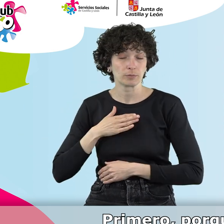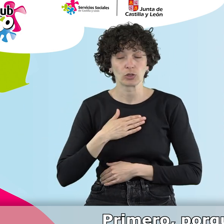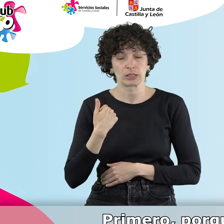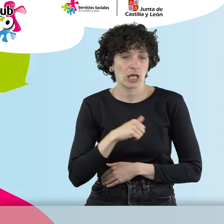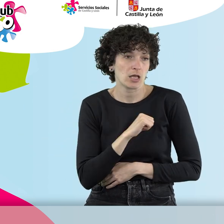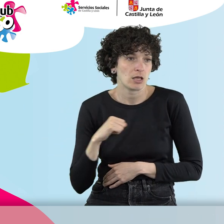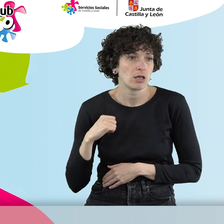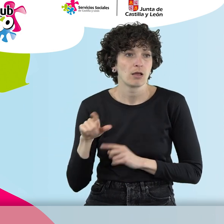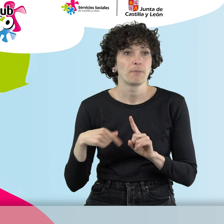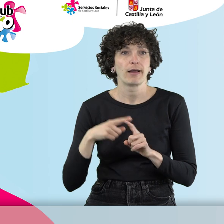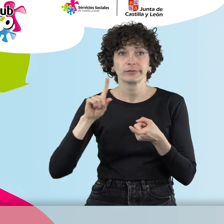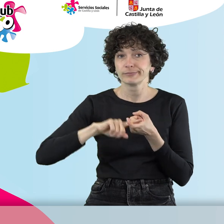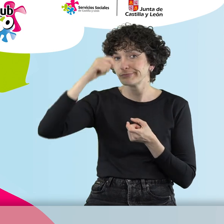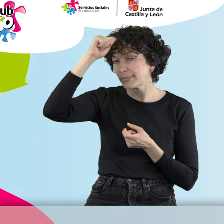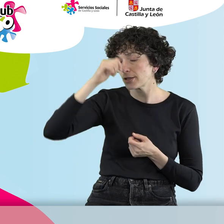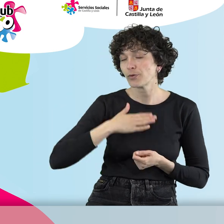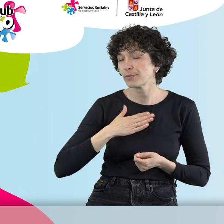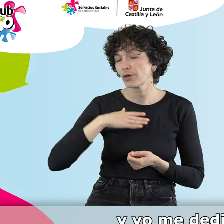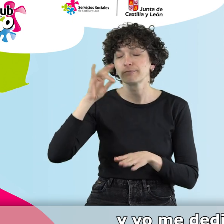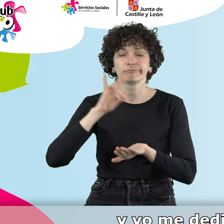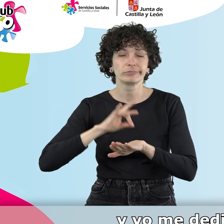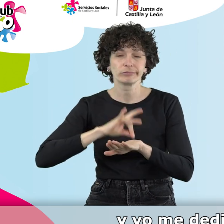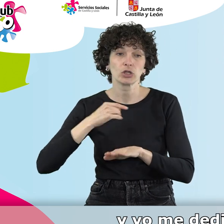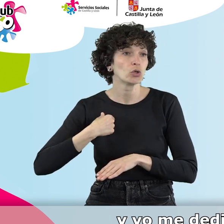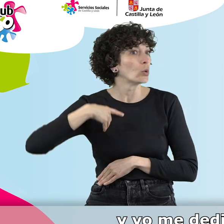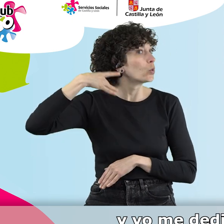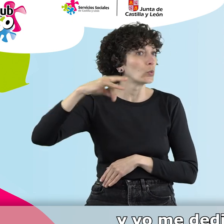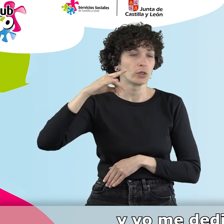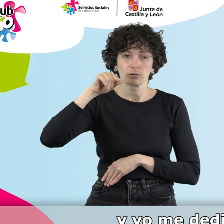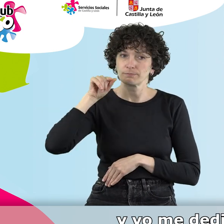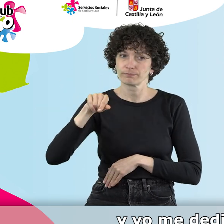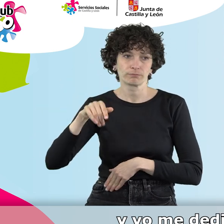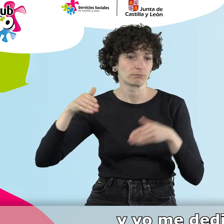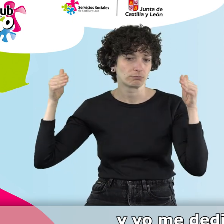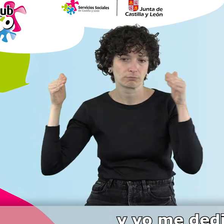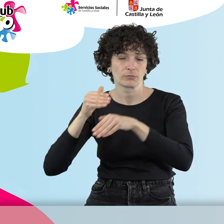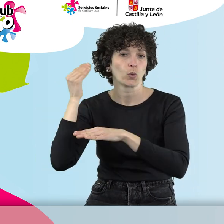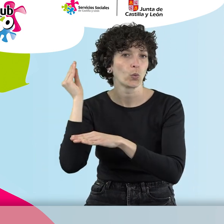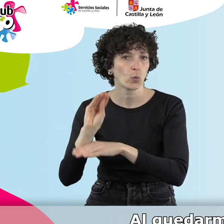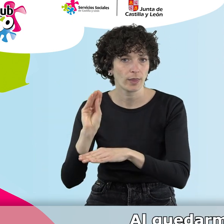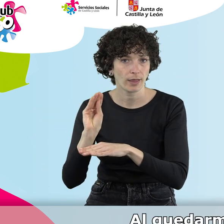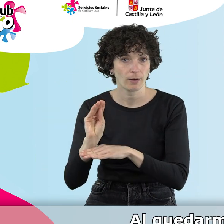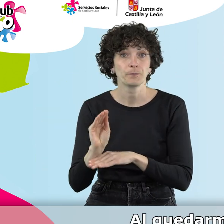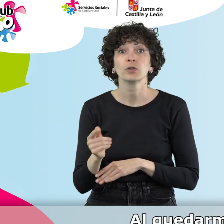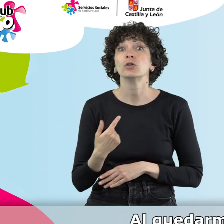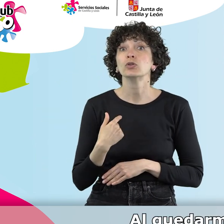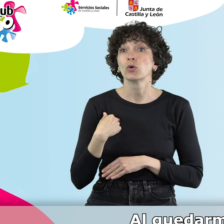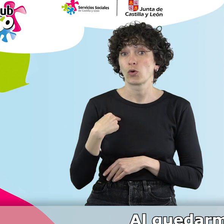independizados y mi marido se puso enfermo y yo me dediqué única y exclusivamente a cuidarle. Al quedarme